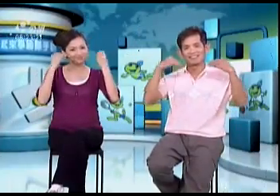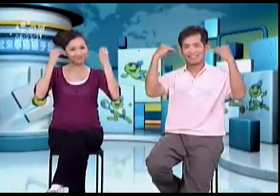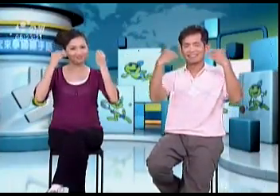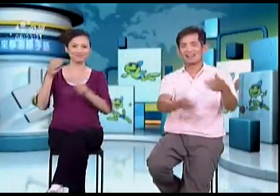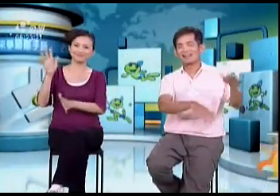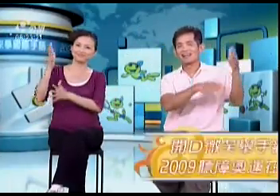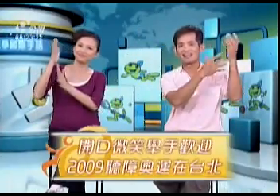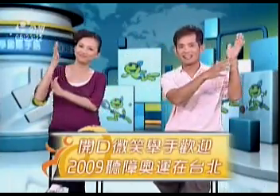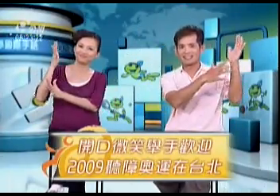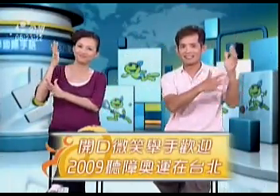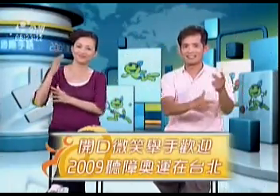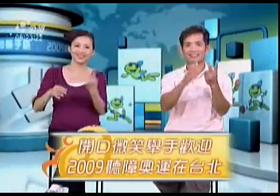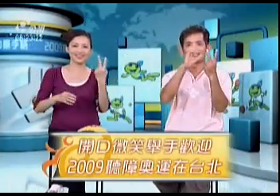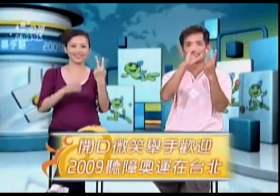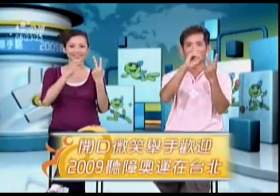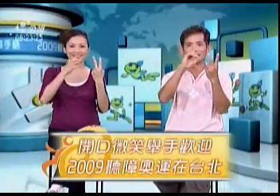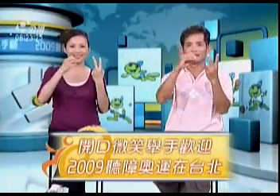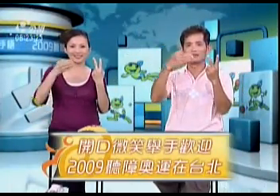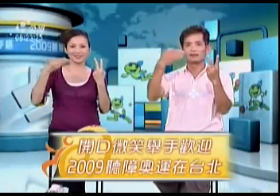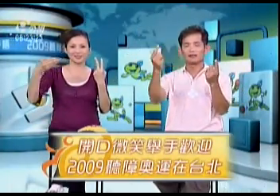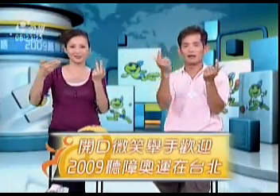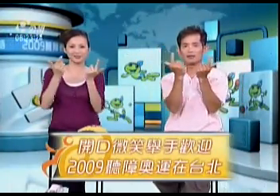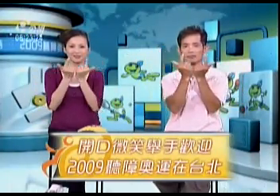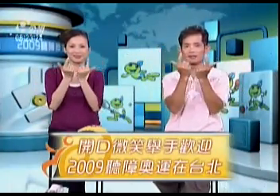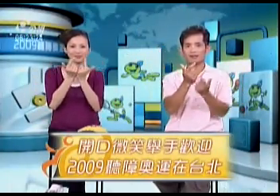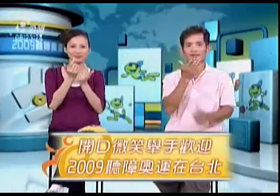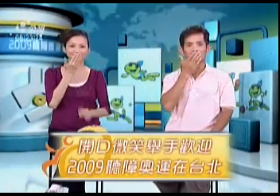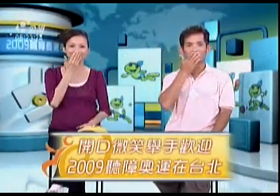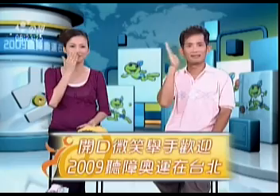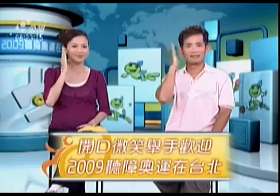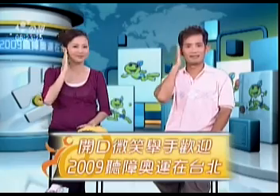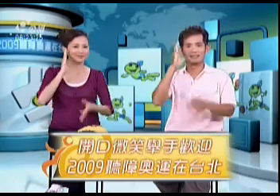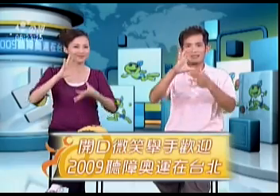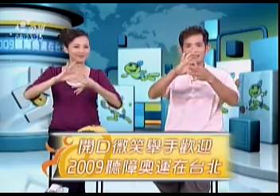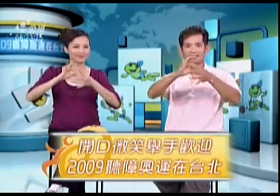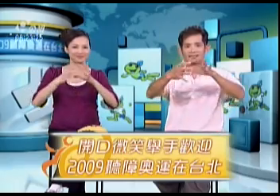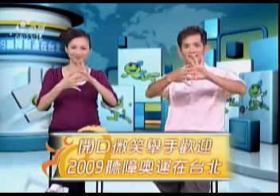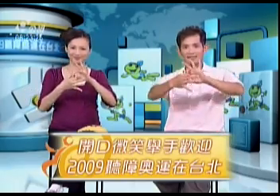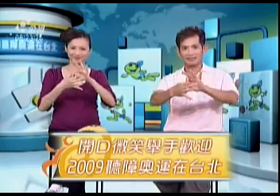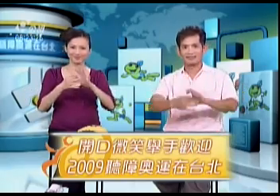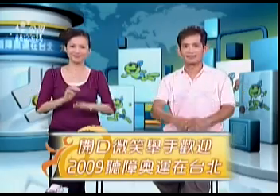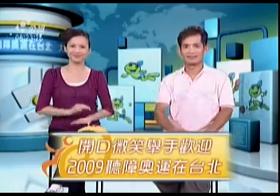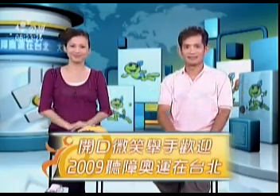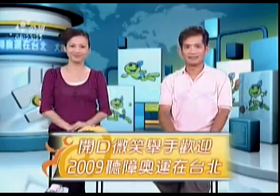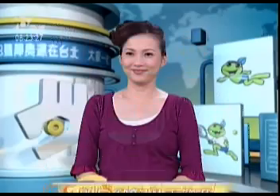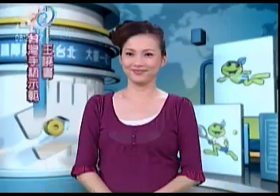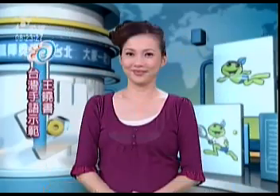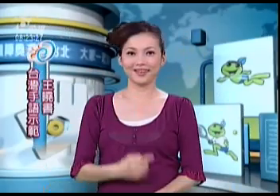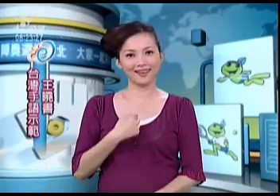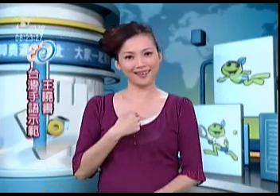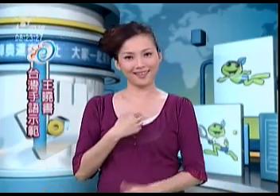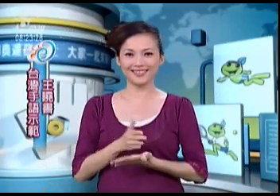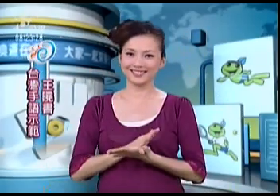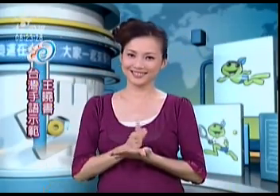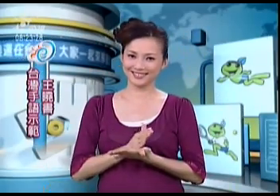开口微笑，举手欢迎。2009听障奥运在台北。 我是小